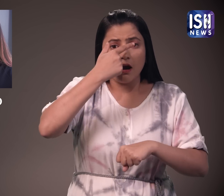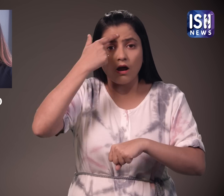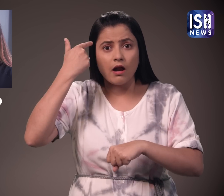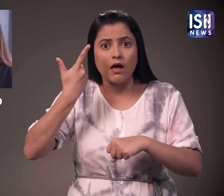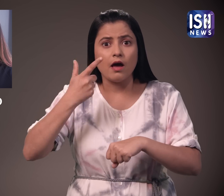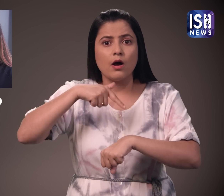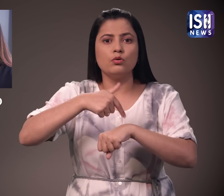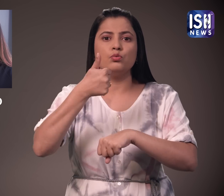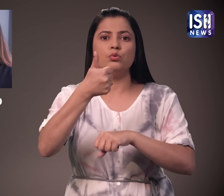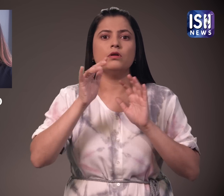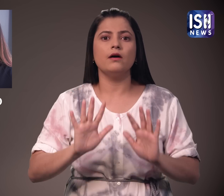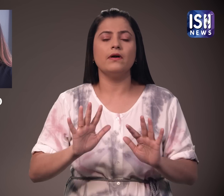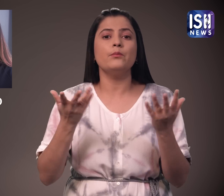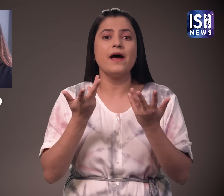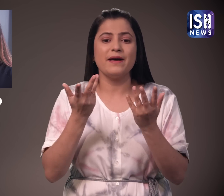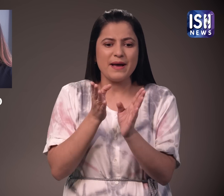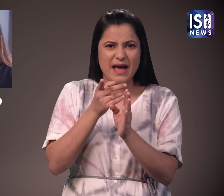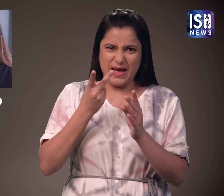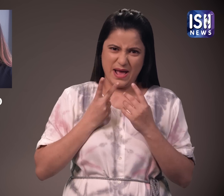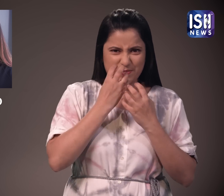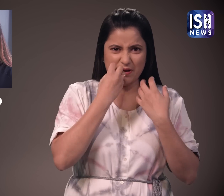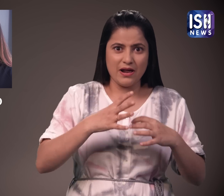उसे घूरने से वह असहज हो जाती थी